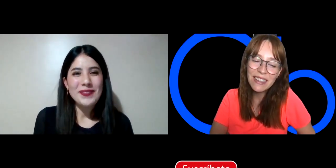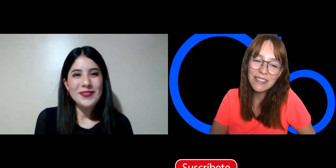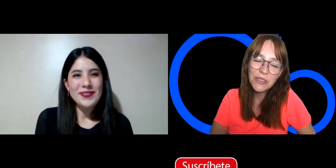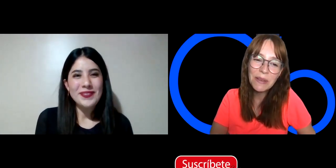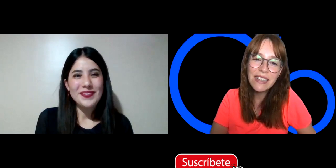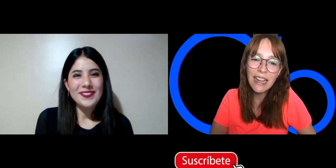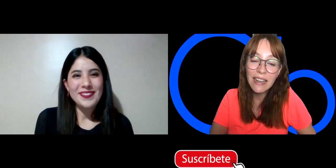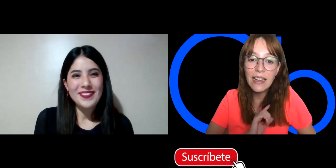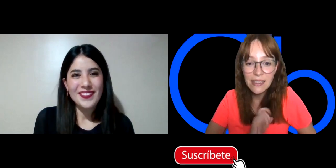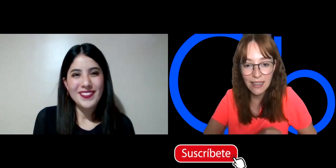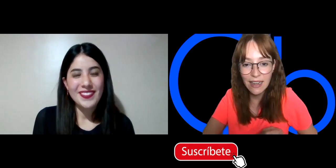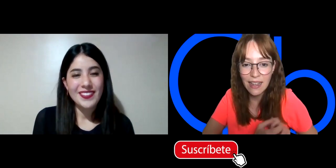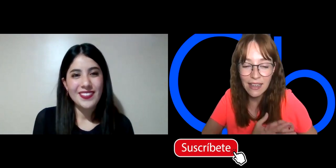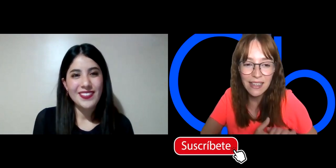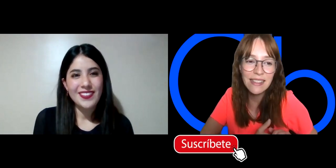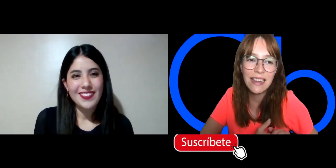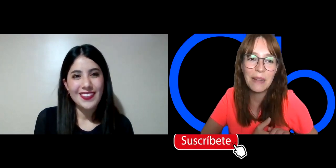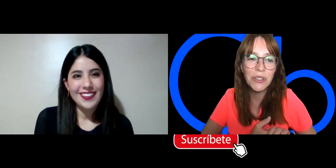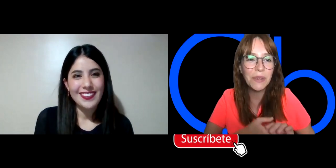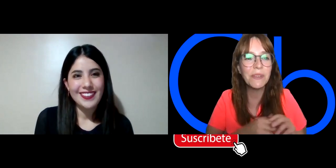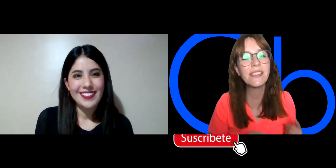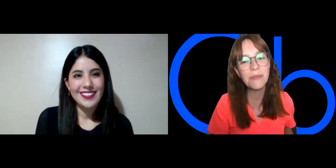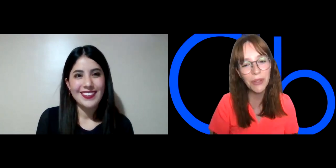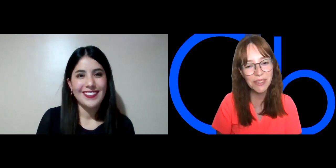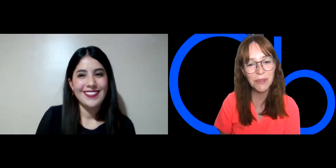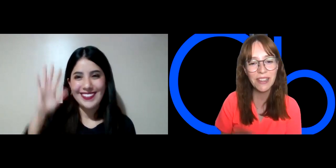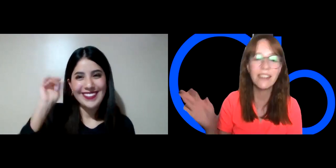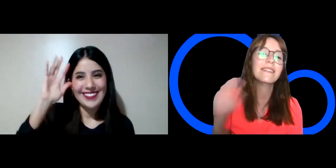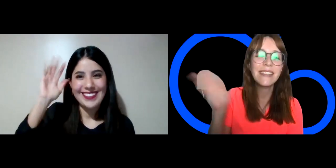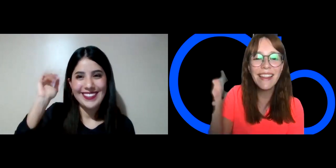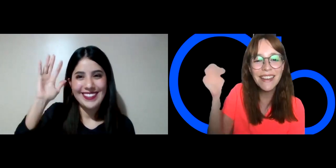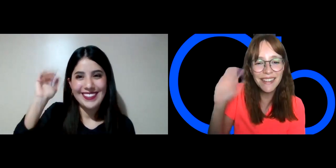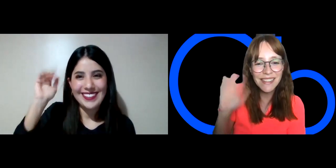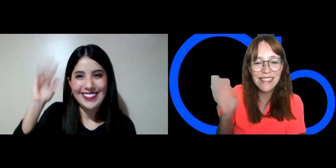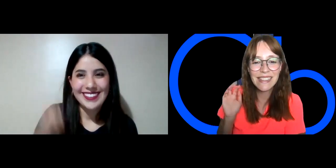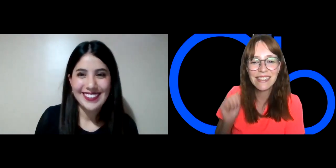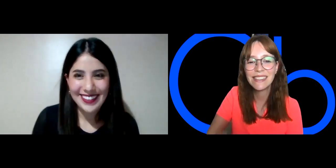bien. Suscríbanse al canal y síganla en Instagram. Nos vemos hasta un próximo video. Adiós.